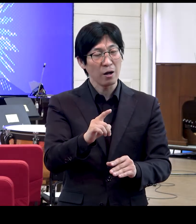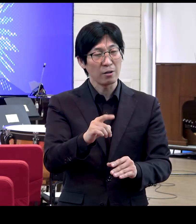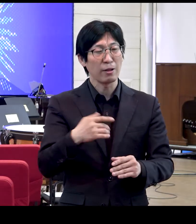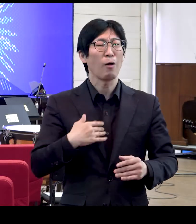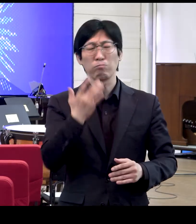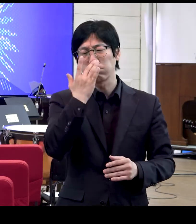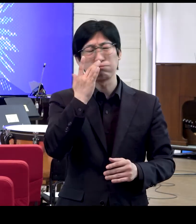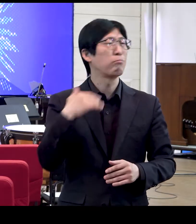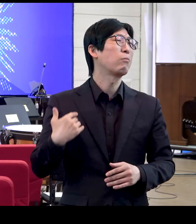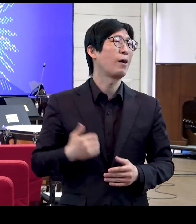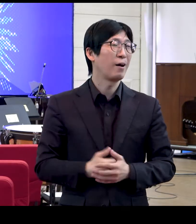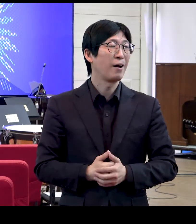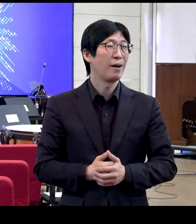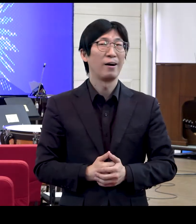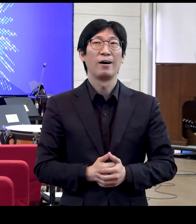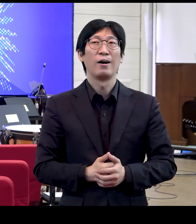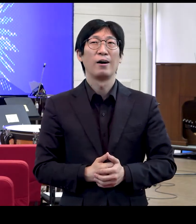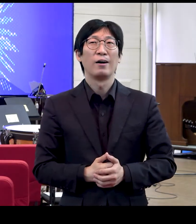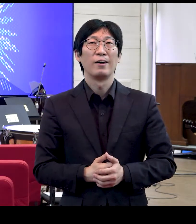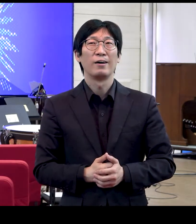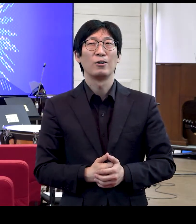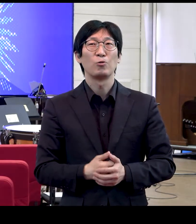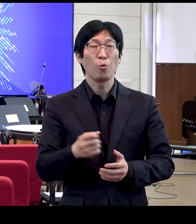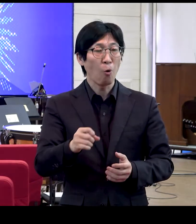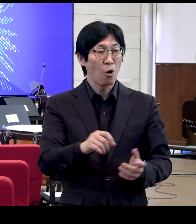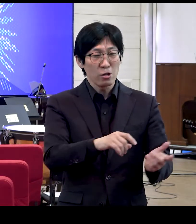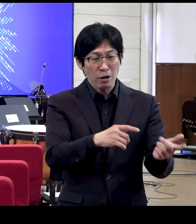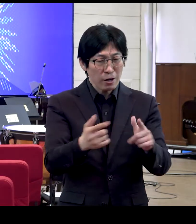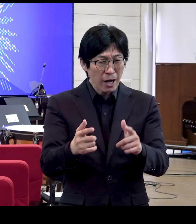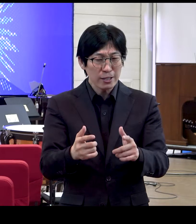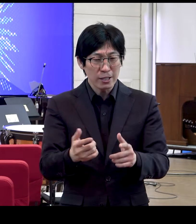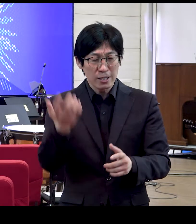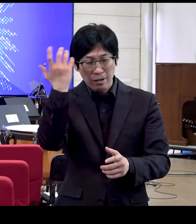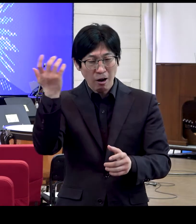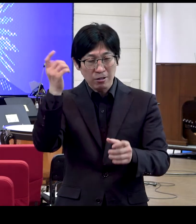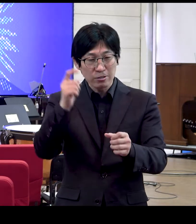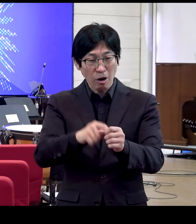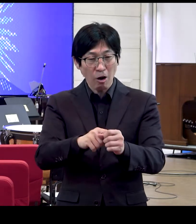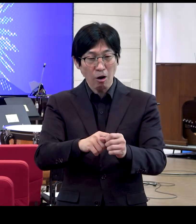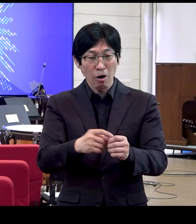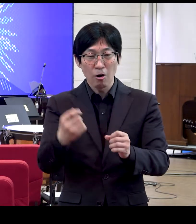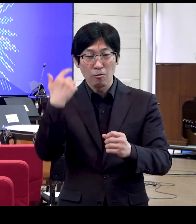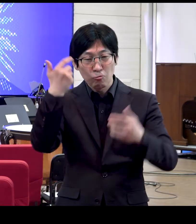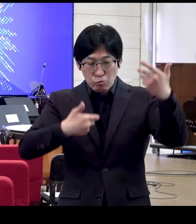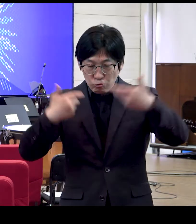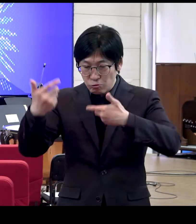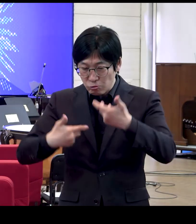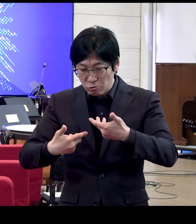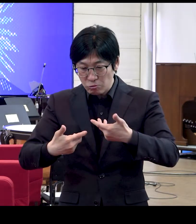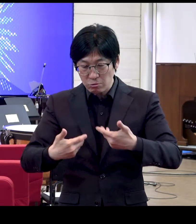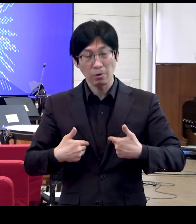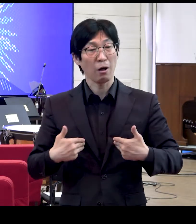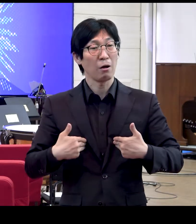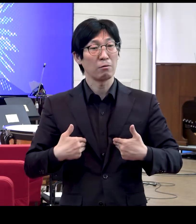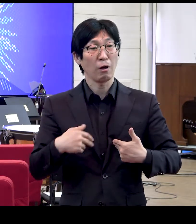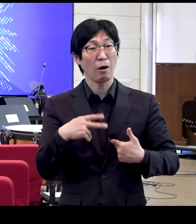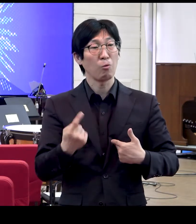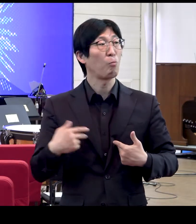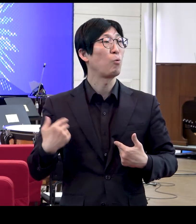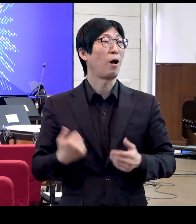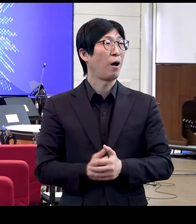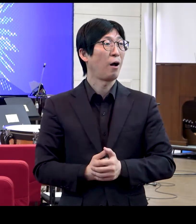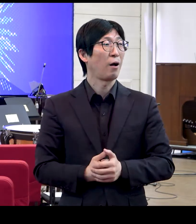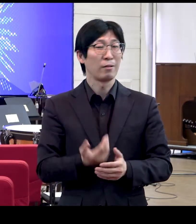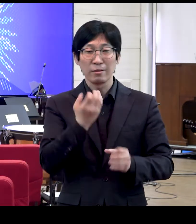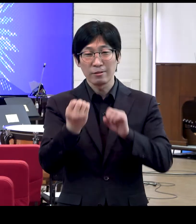모르겠다 하는 거예요. 그리고 이 설화에서 제기되고 있는 여러 가지 영적인 질문에 대해서 잘 모르겠다. 그것이